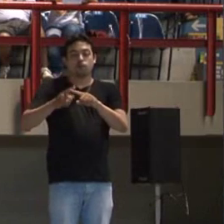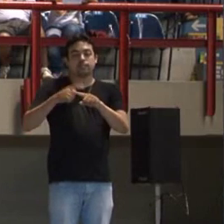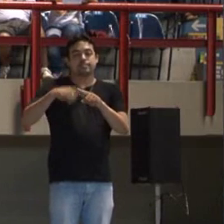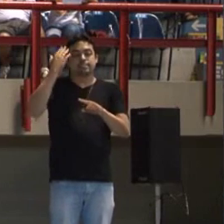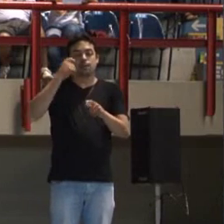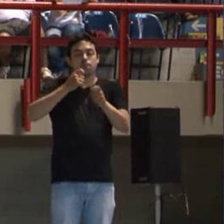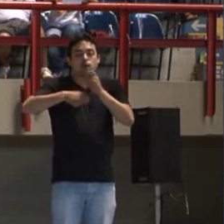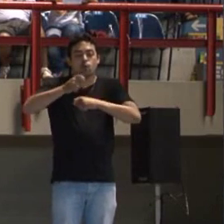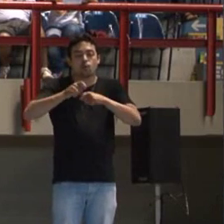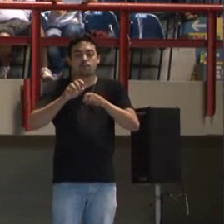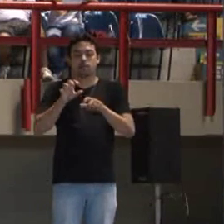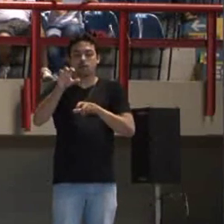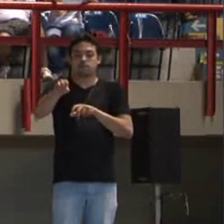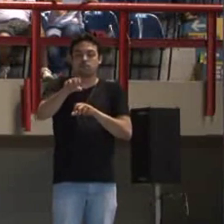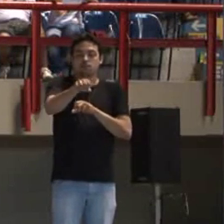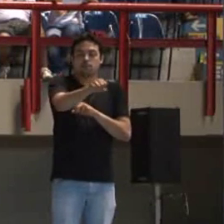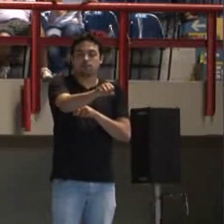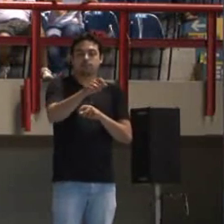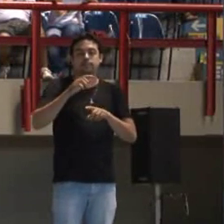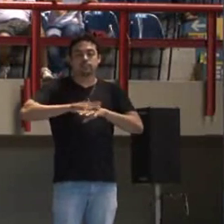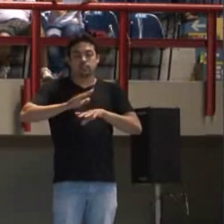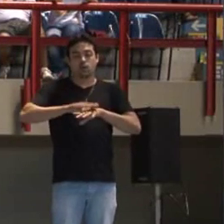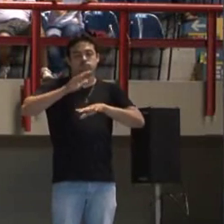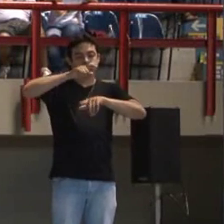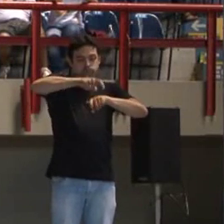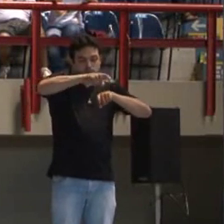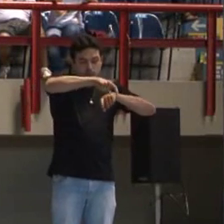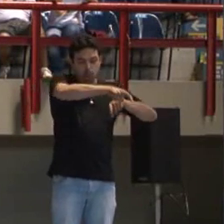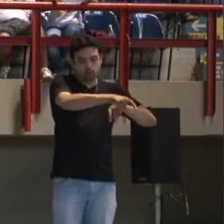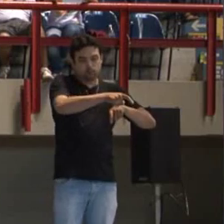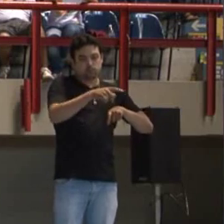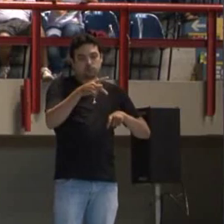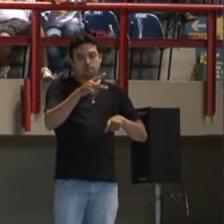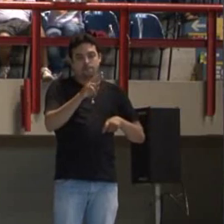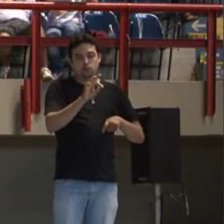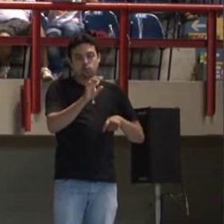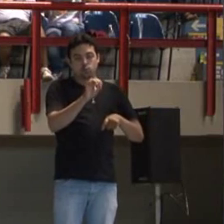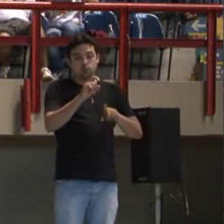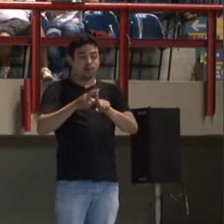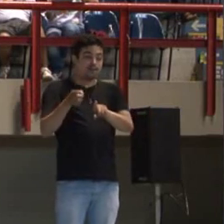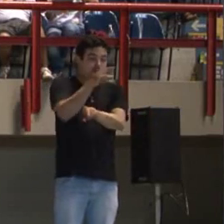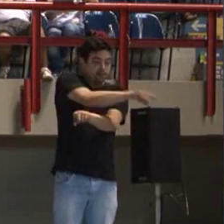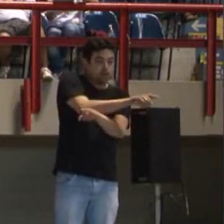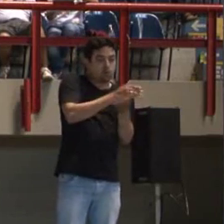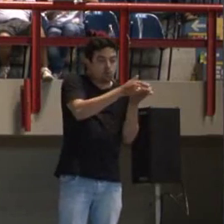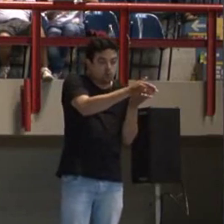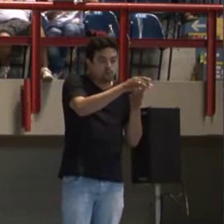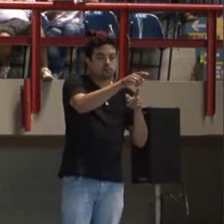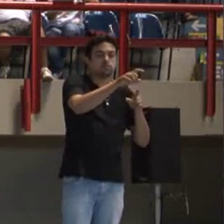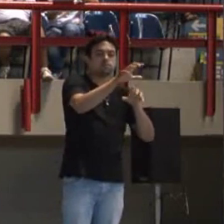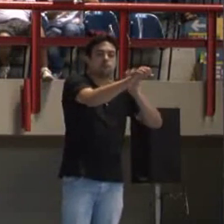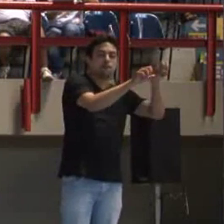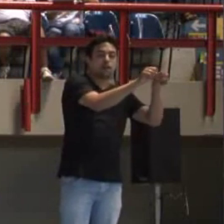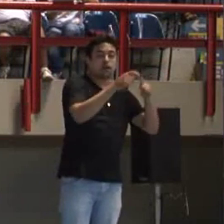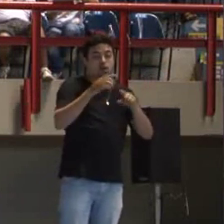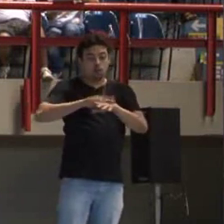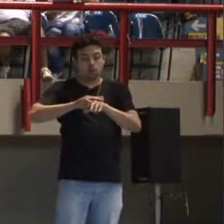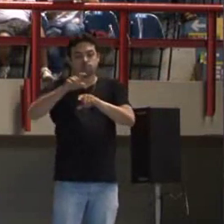economia coletora não, produtora. Coletava no começo, agora o homem vai produzir, meu